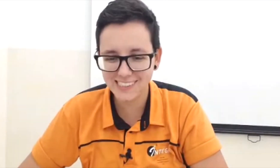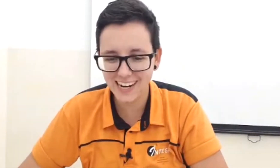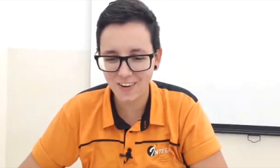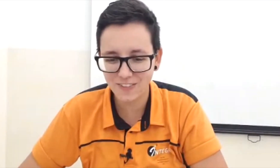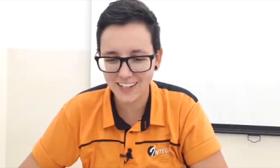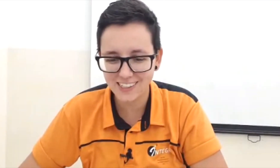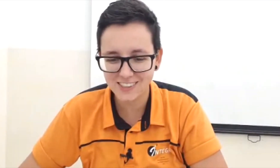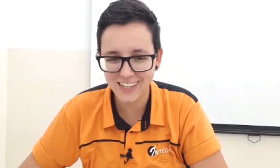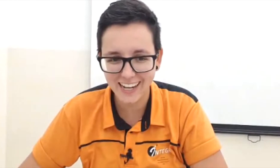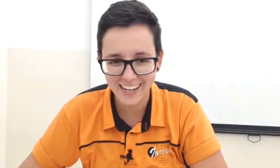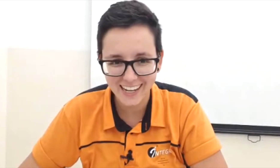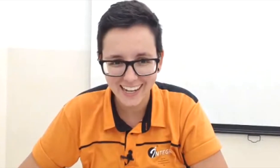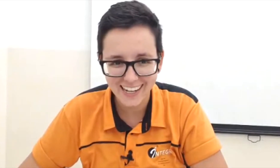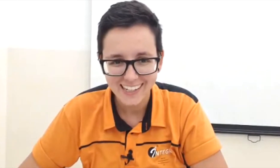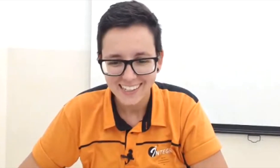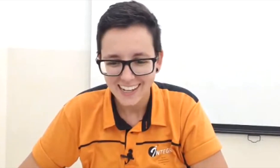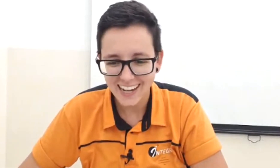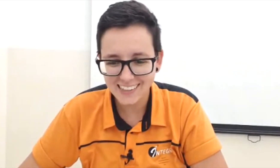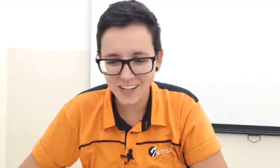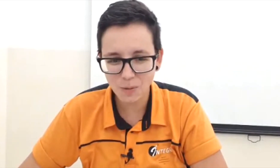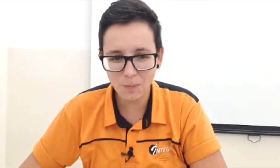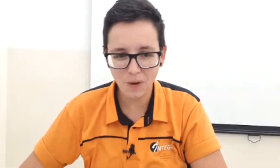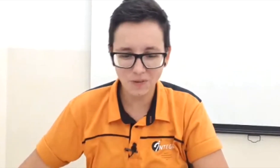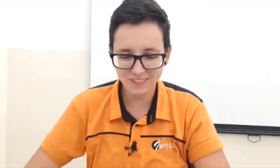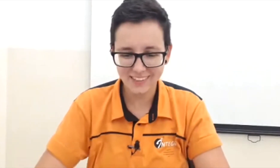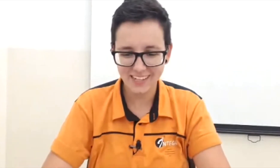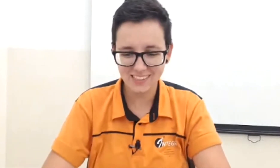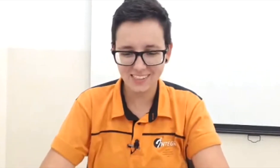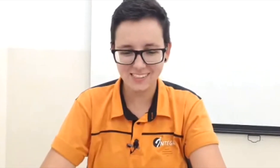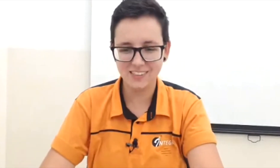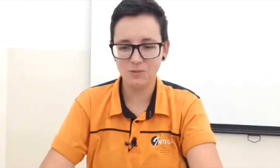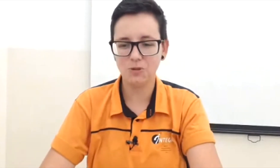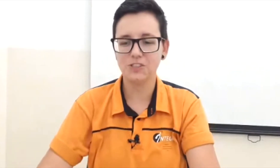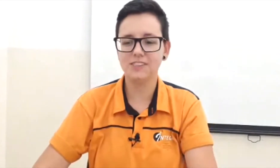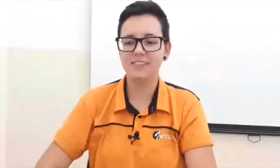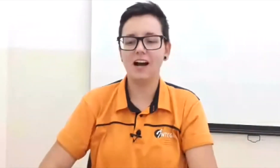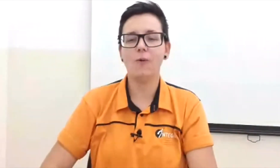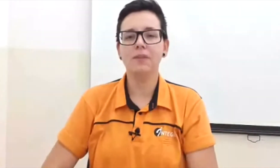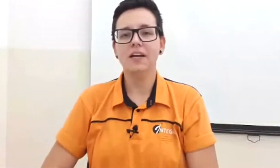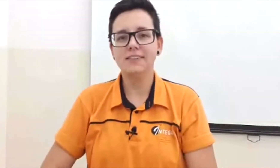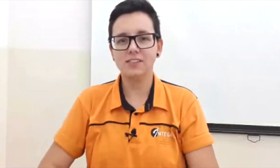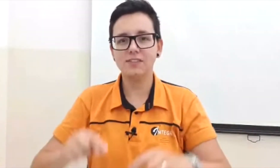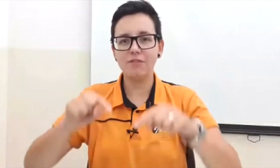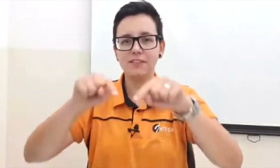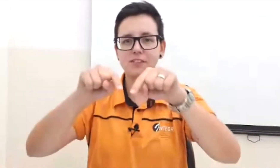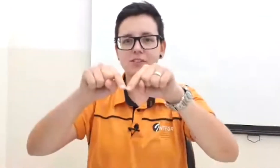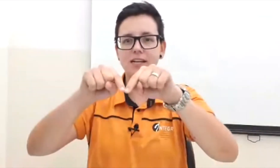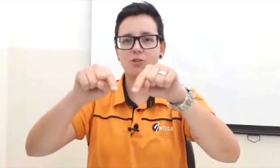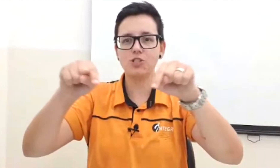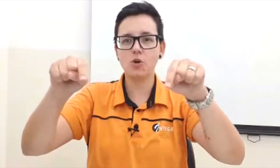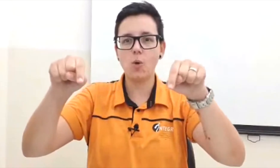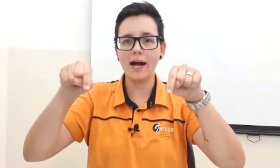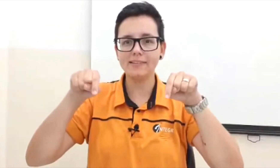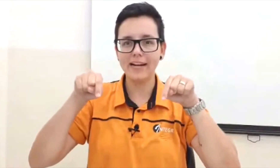sinal para isso, né? É tão bom que existe um monte de sinal. Então, você vai fazer o sinal de